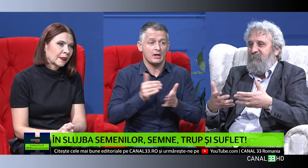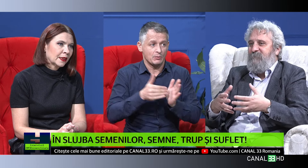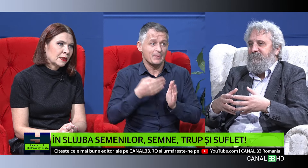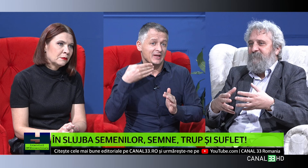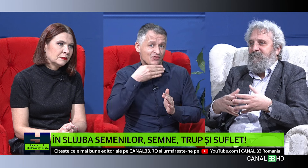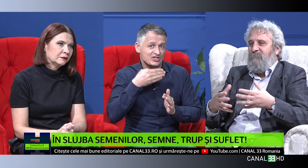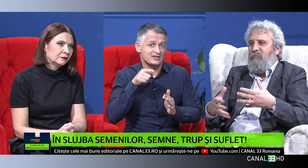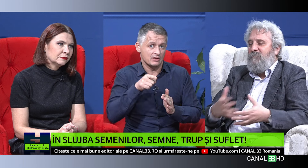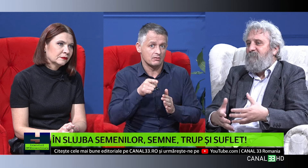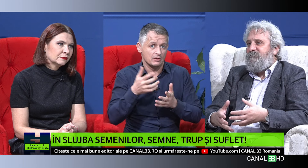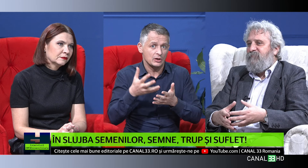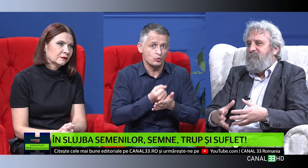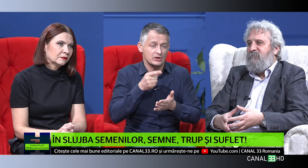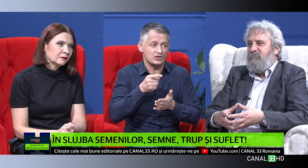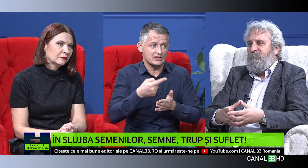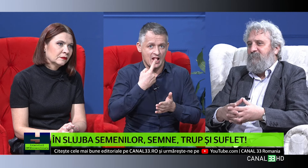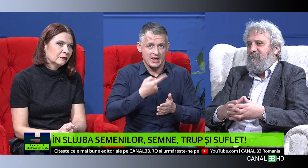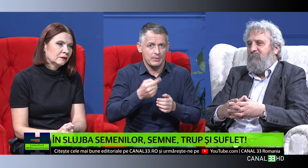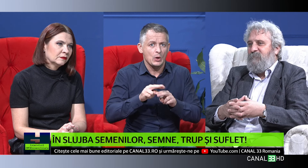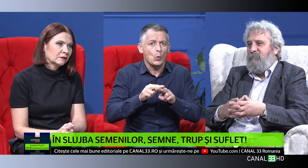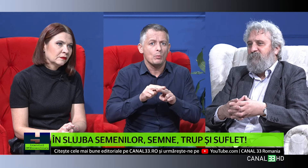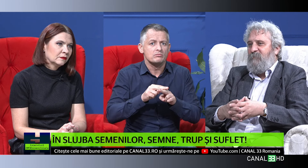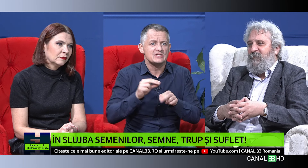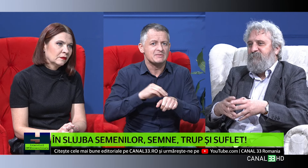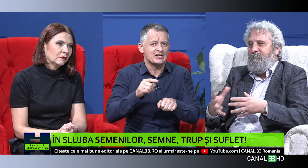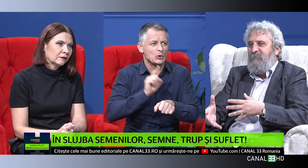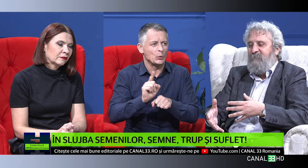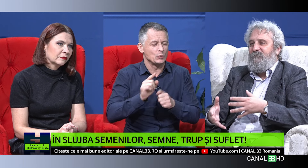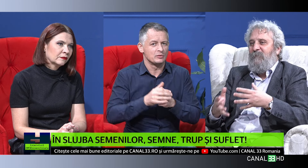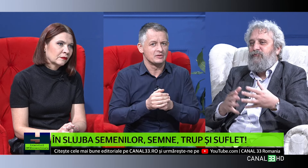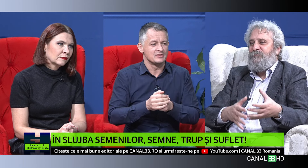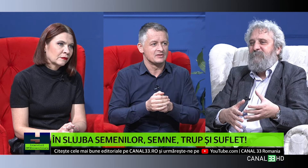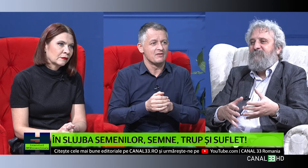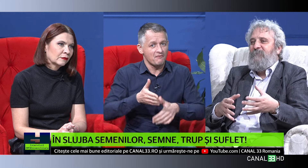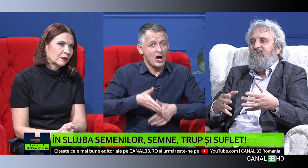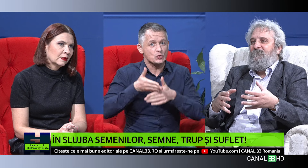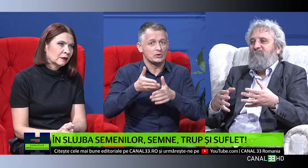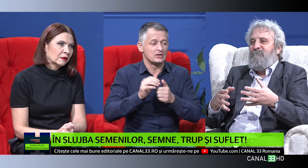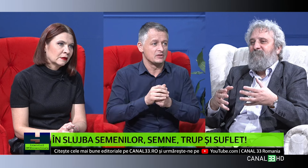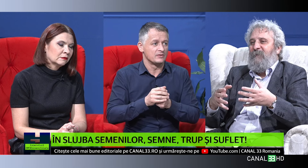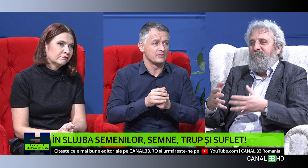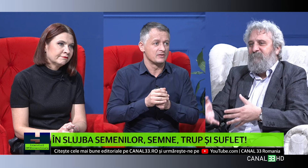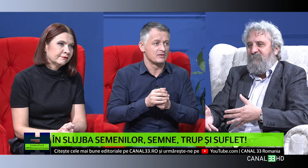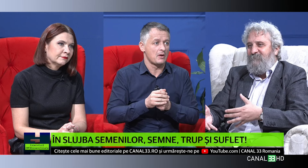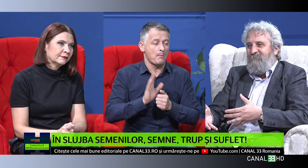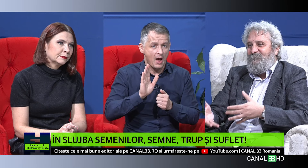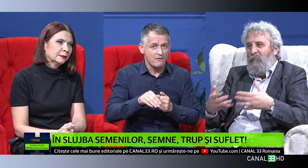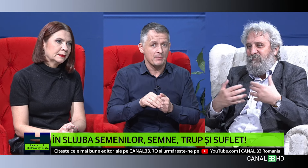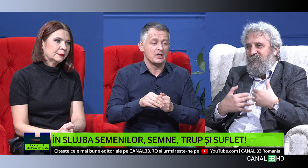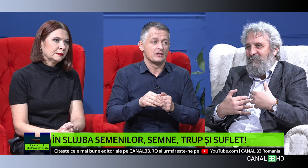ei, voi cum simțiți toată chestiunea asta? Să aplică, vă ajută? Mai avem de noi